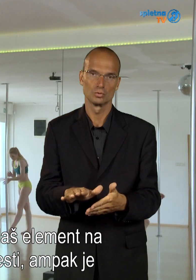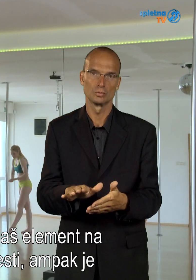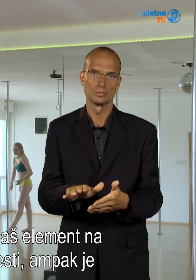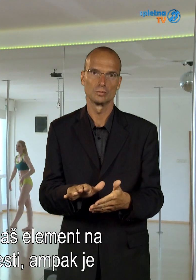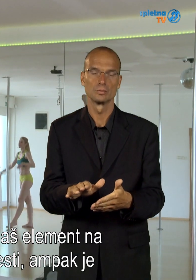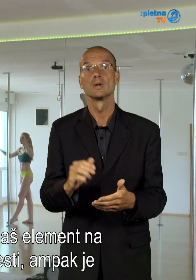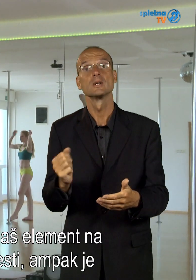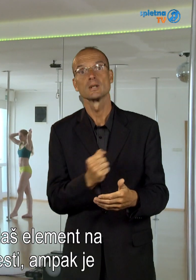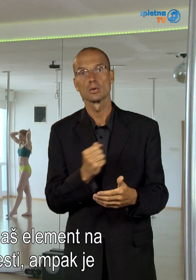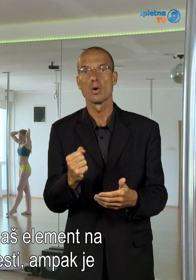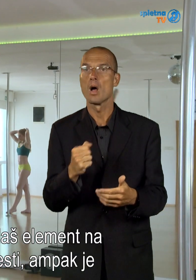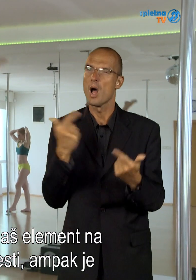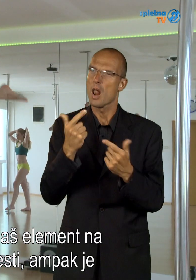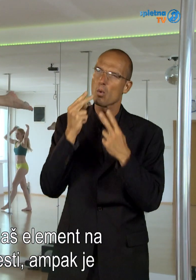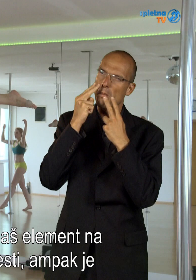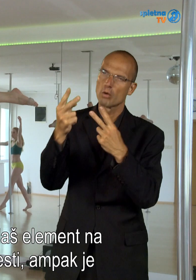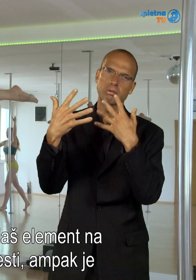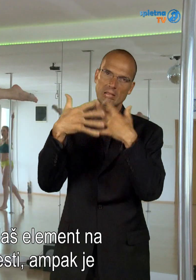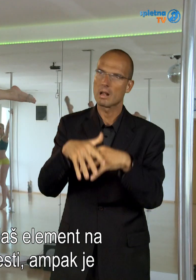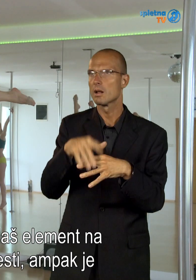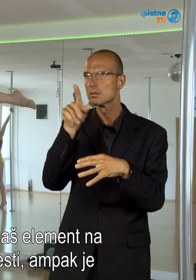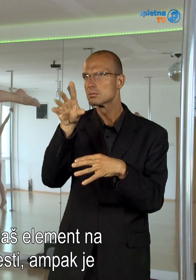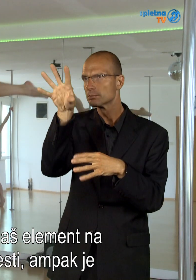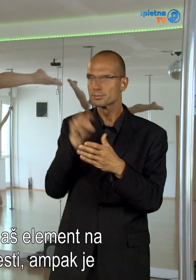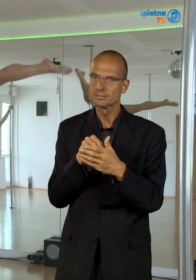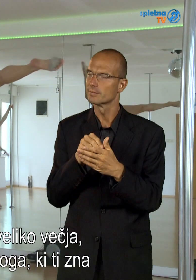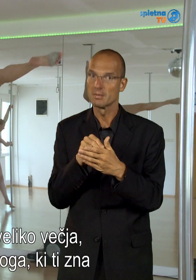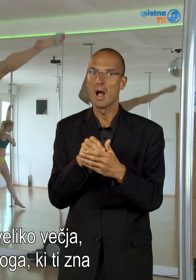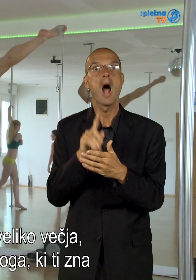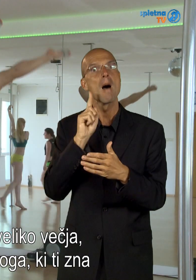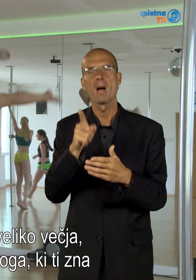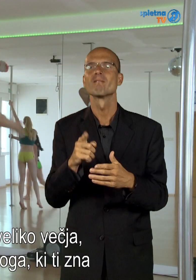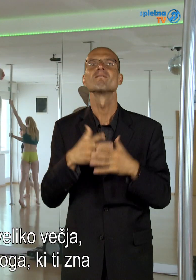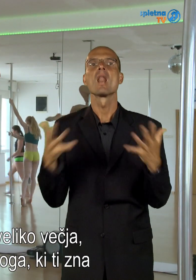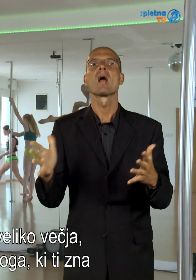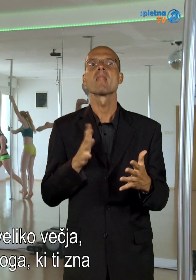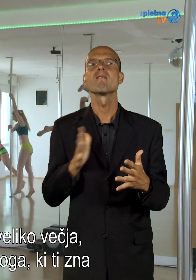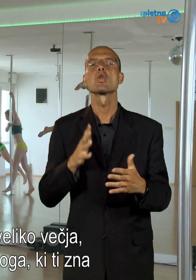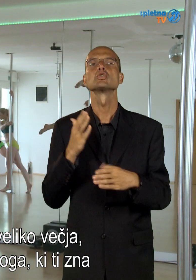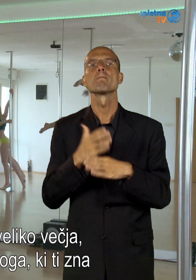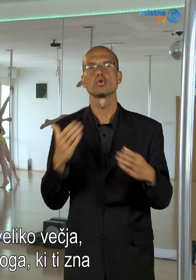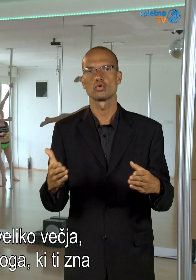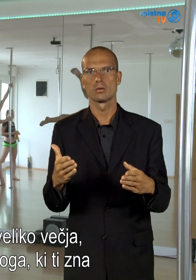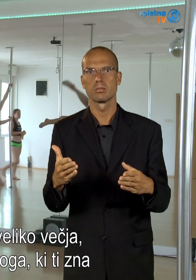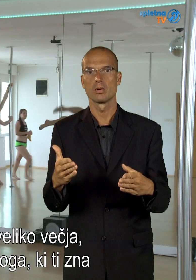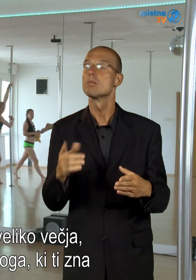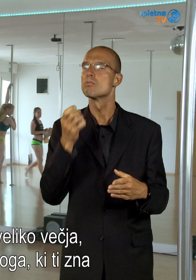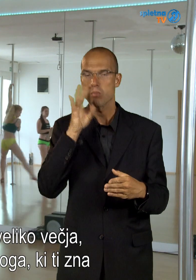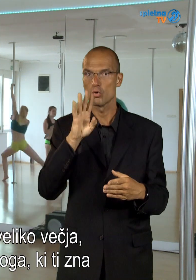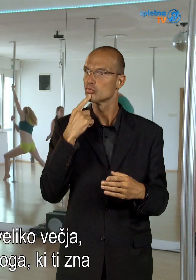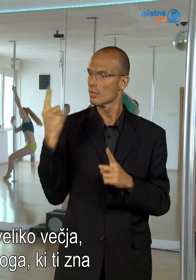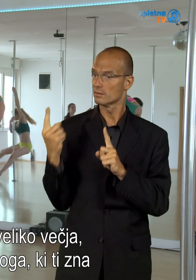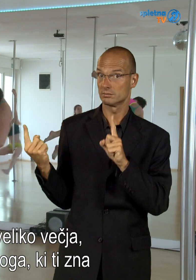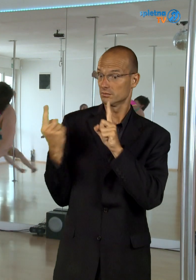bistvu lahko pogledaš element na internetu in ga probaš narediti, ampak je potencial za poškodbo veliko večji, kakor če imaš nekoga zraven,